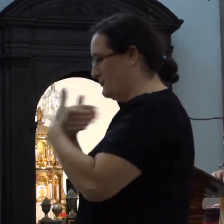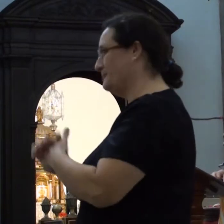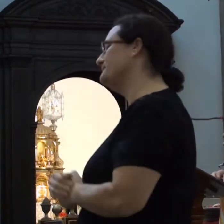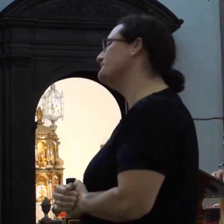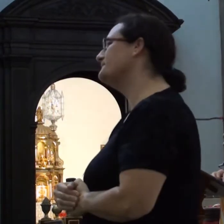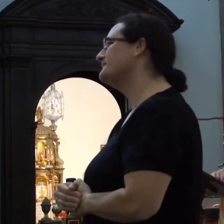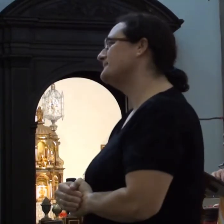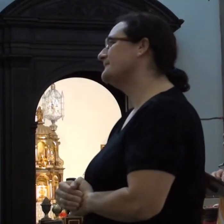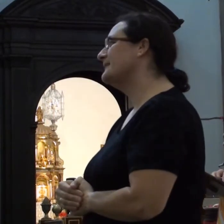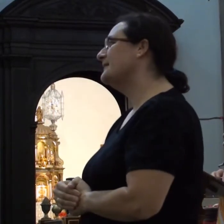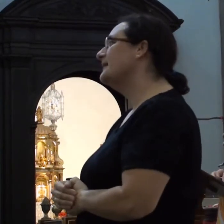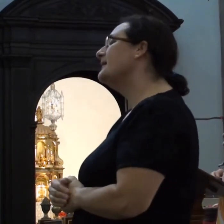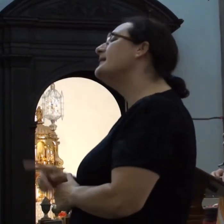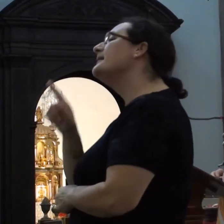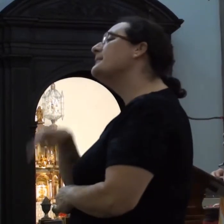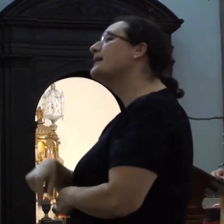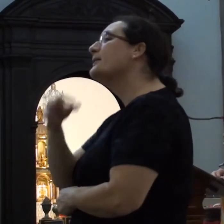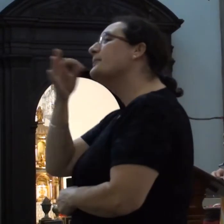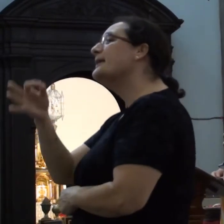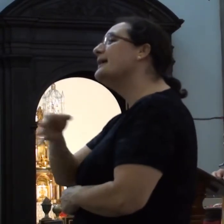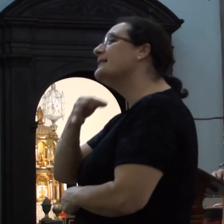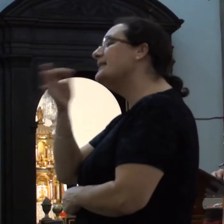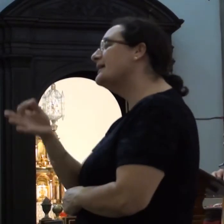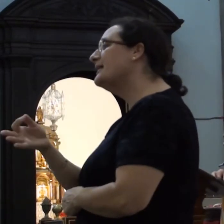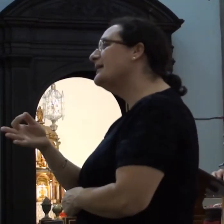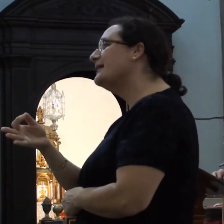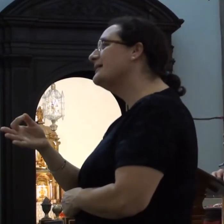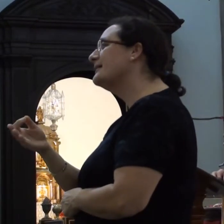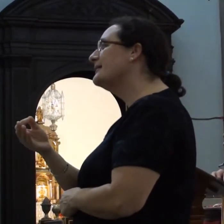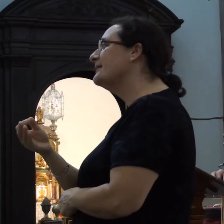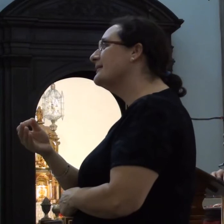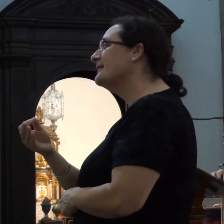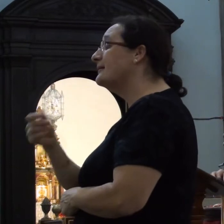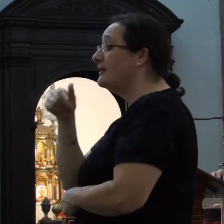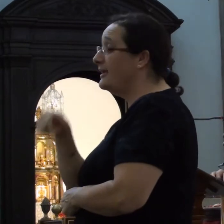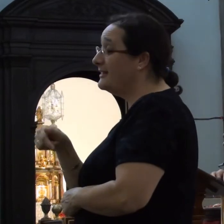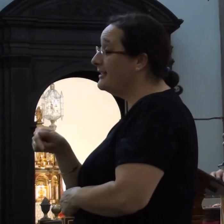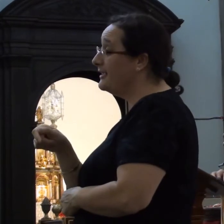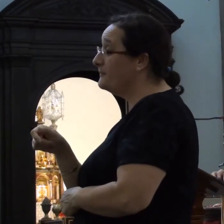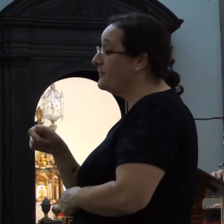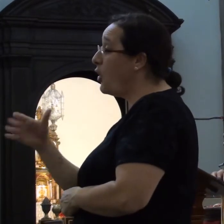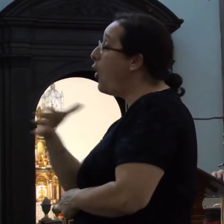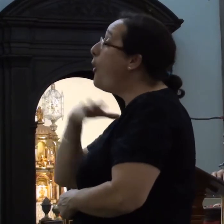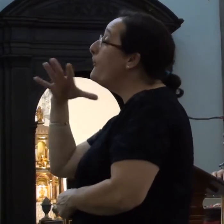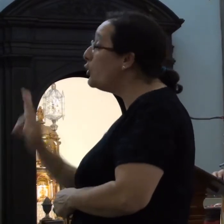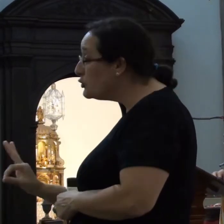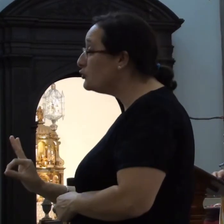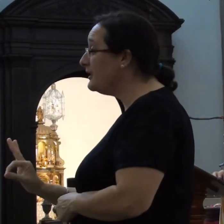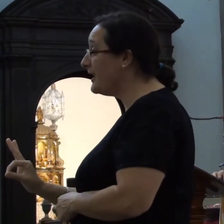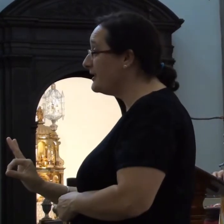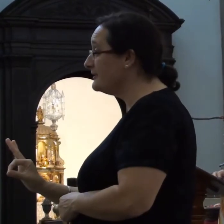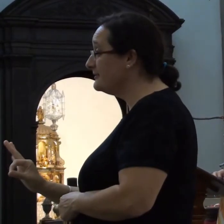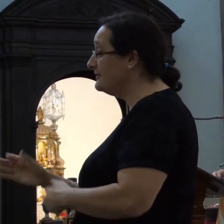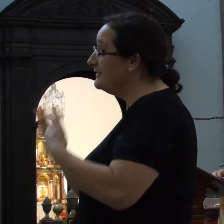iglesia que esta tarde tenemos como digo esta ocasión preciosa en este día